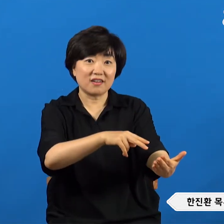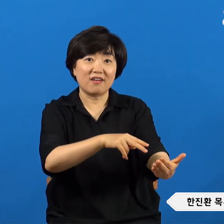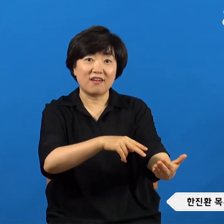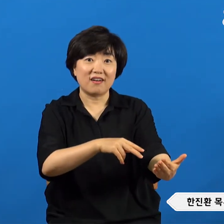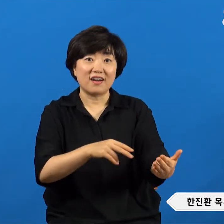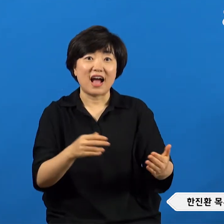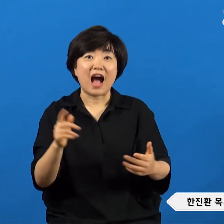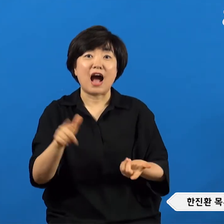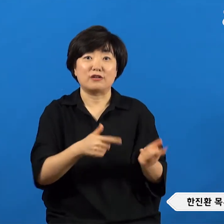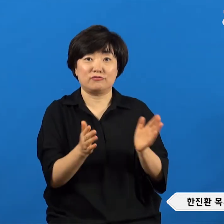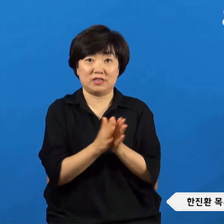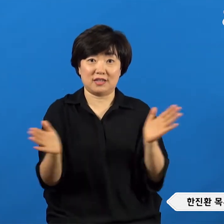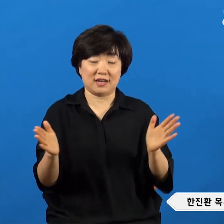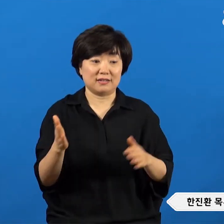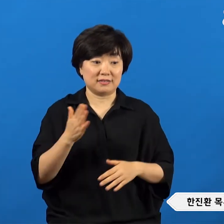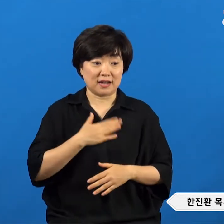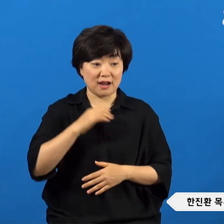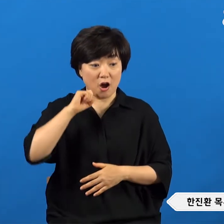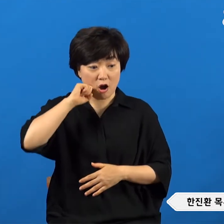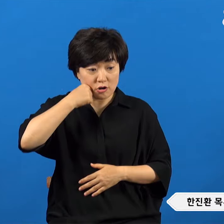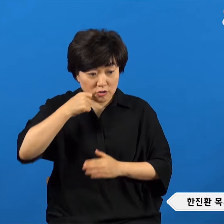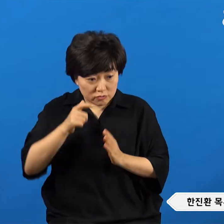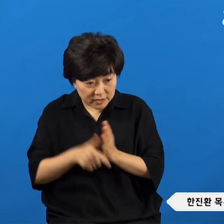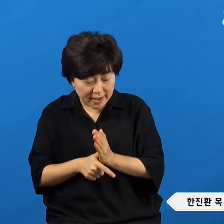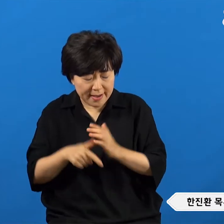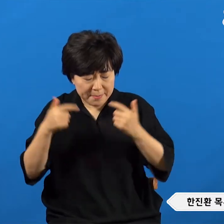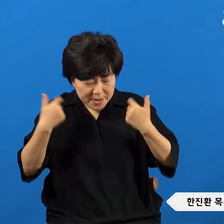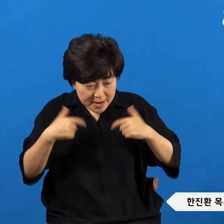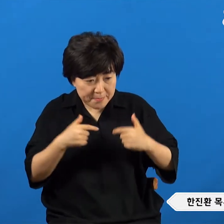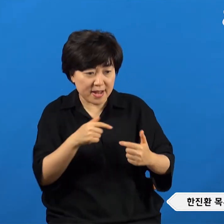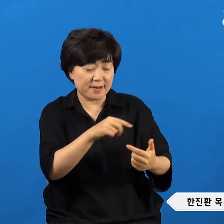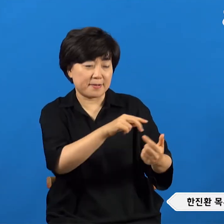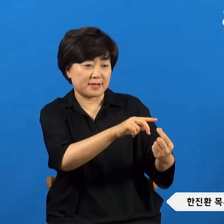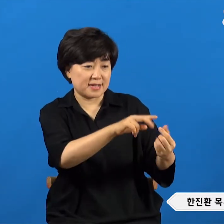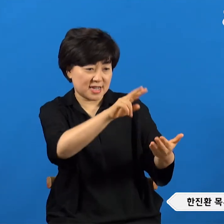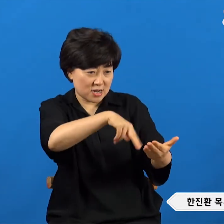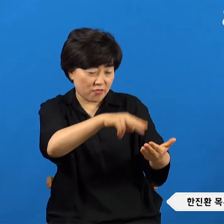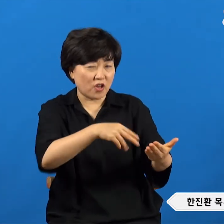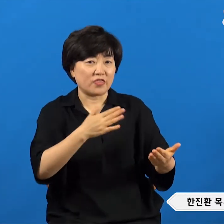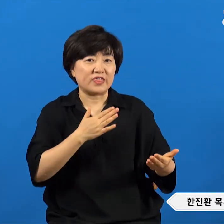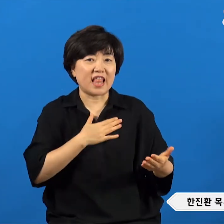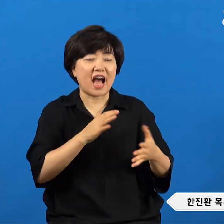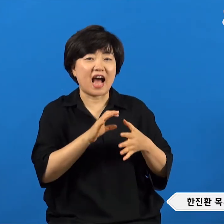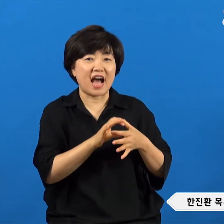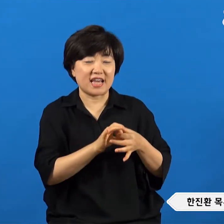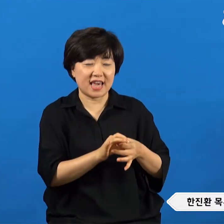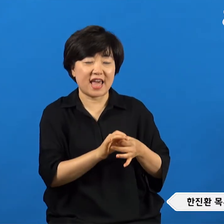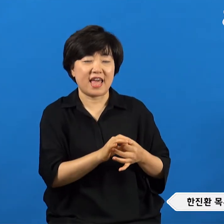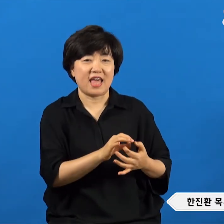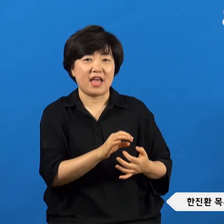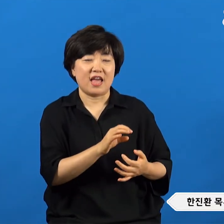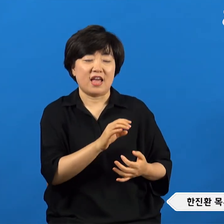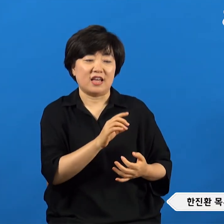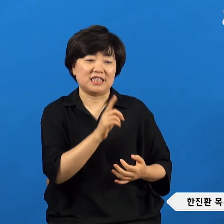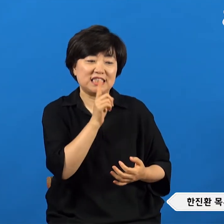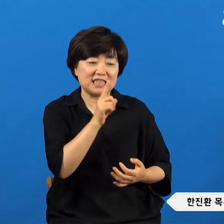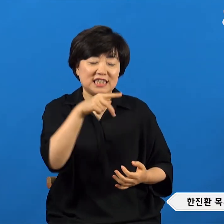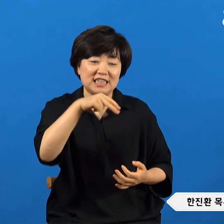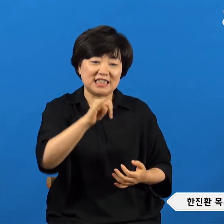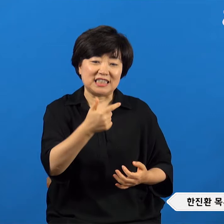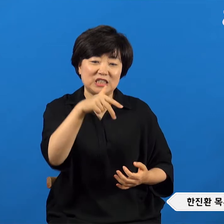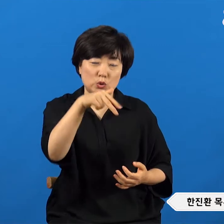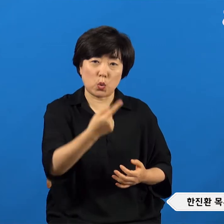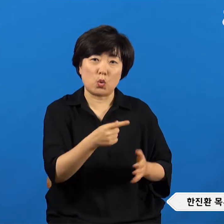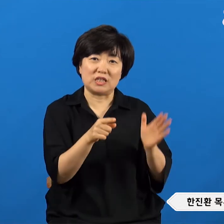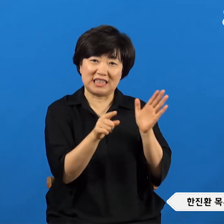때에 자기를 채찍질하기 위해서 아침마다 읽었던 나의 신조, 그것을 회장이 된 지금도